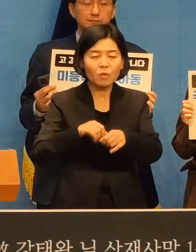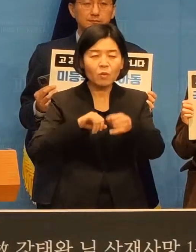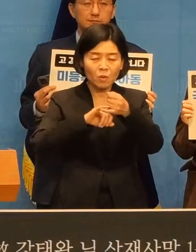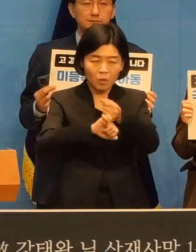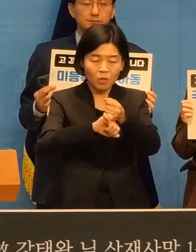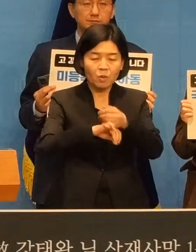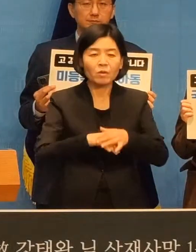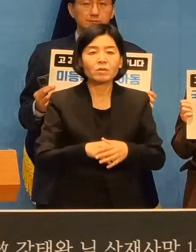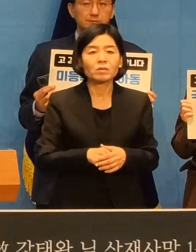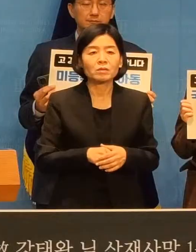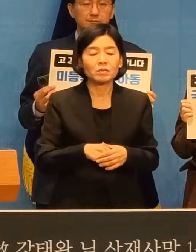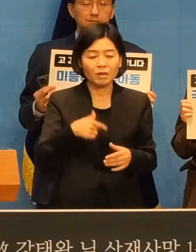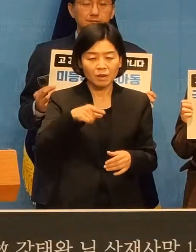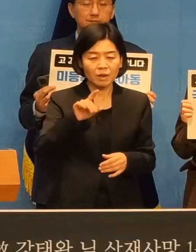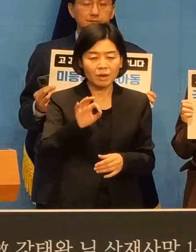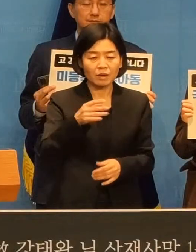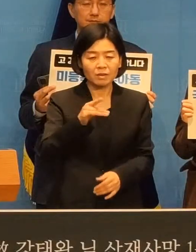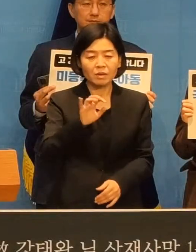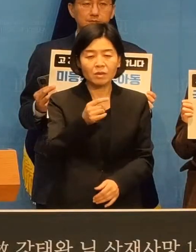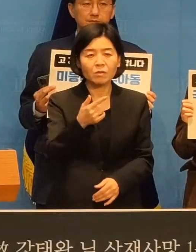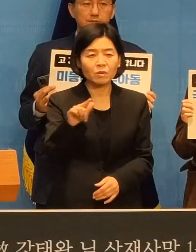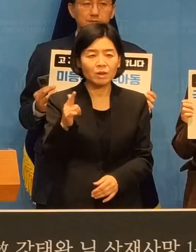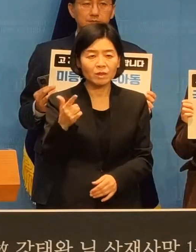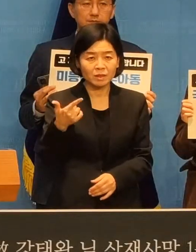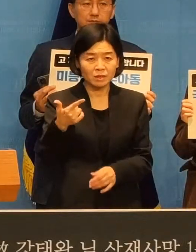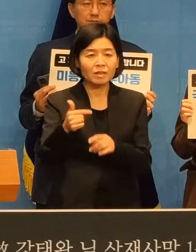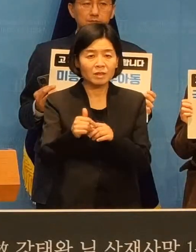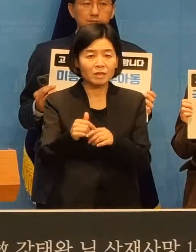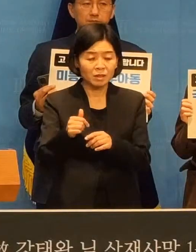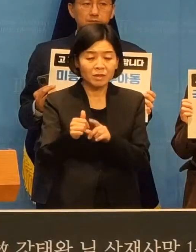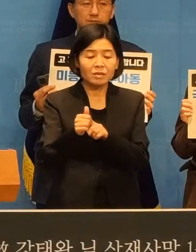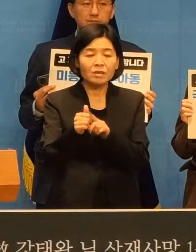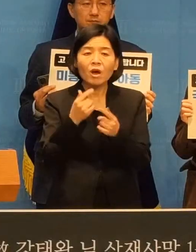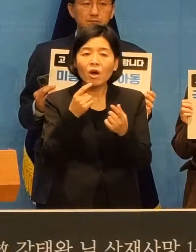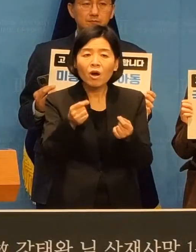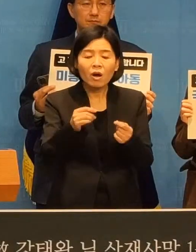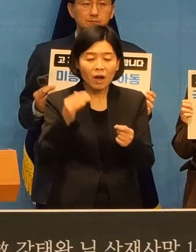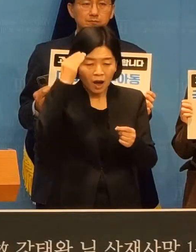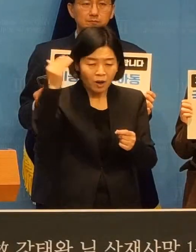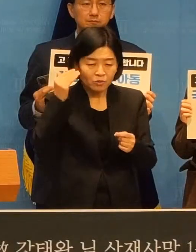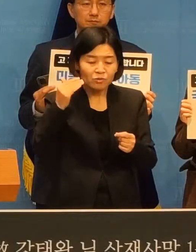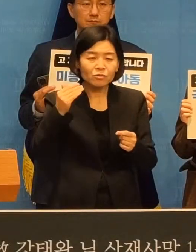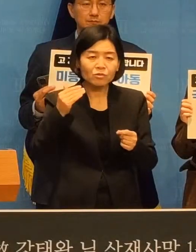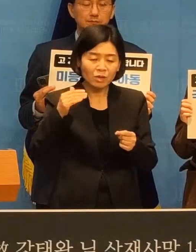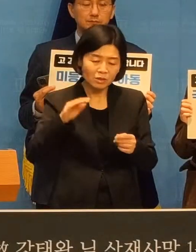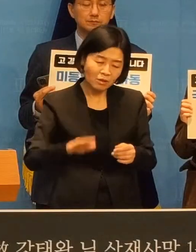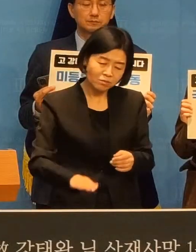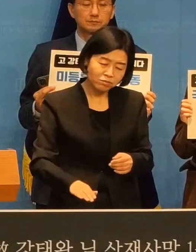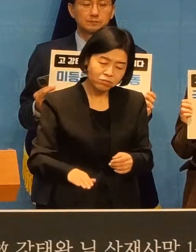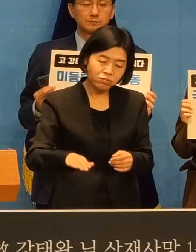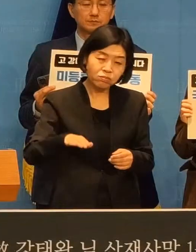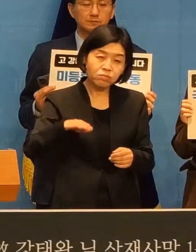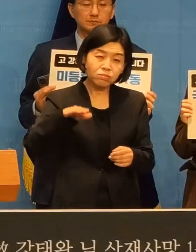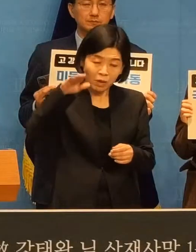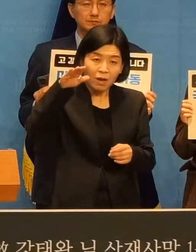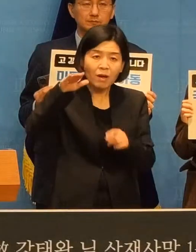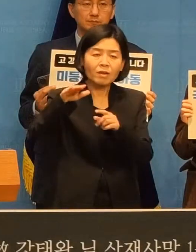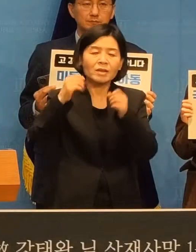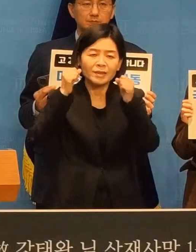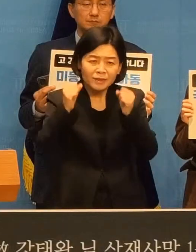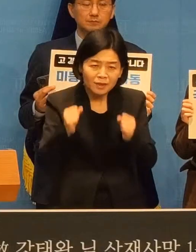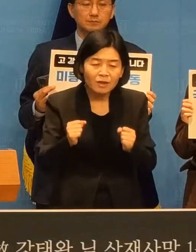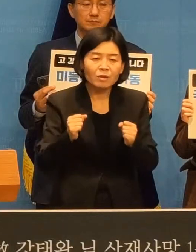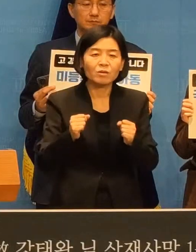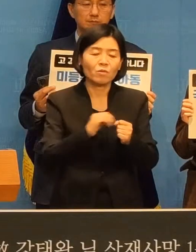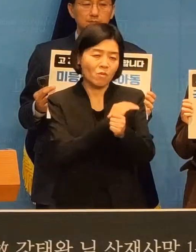또한 고 강태환님처럼 국내에서 성장한 미등록 이주아동 청소년들에게 체류할 권리와 정착의